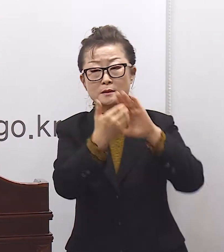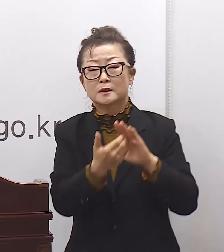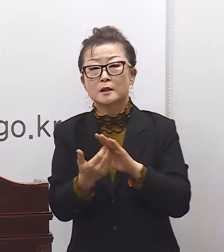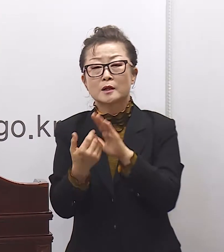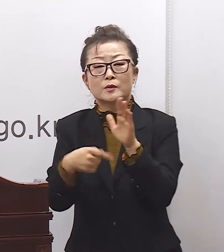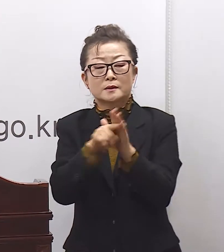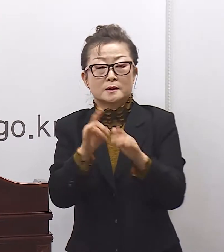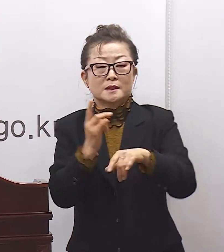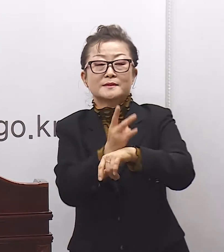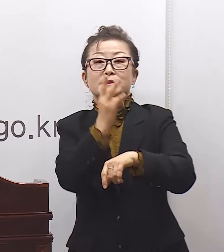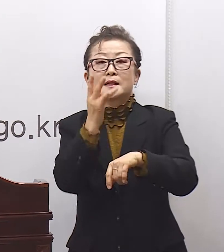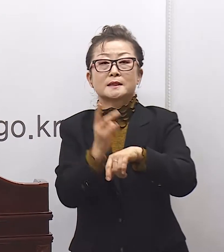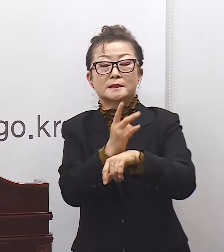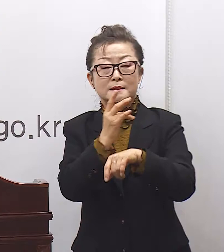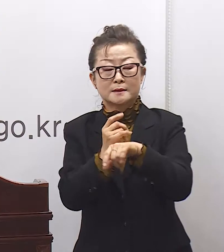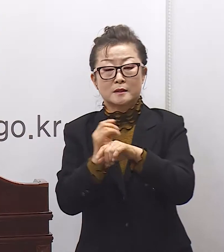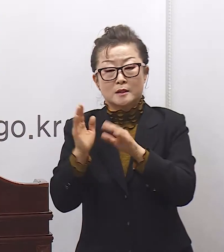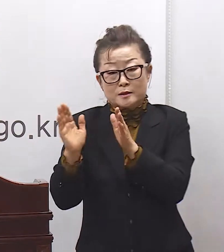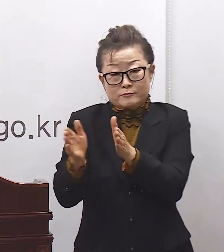24시간